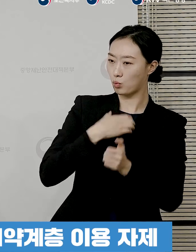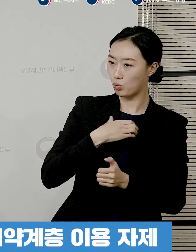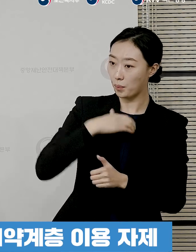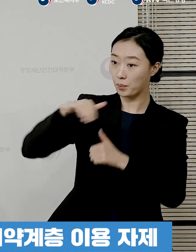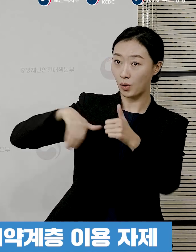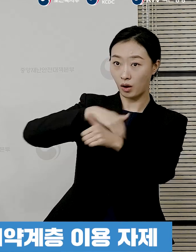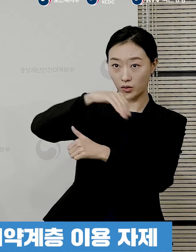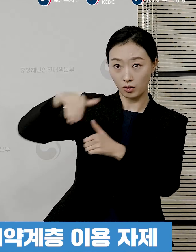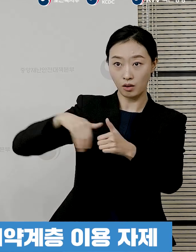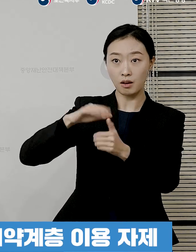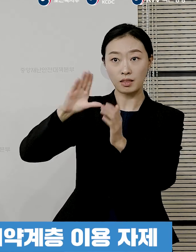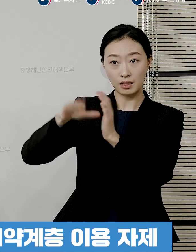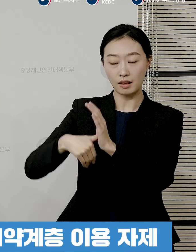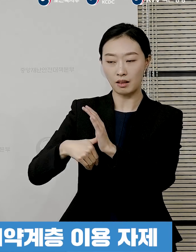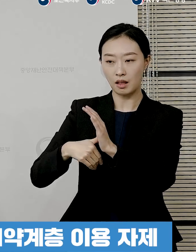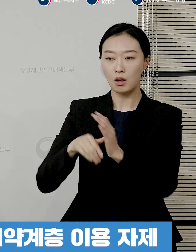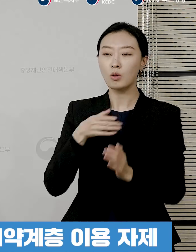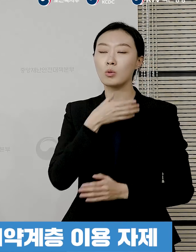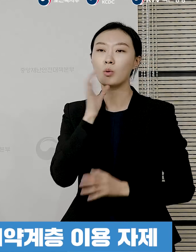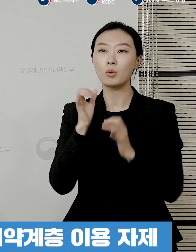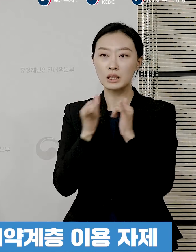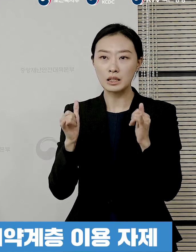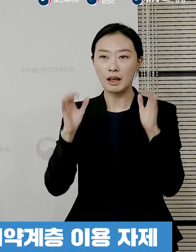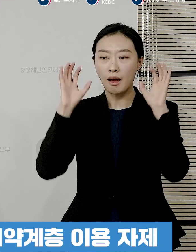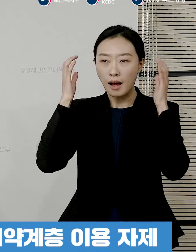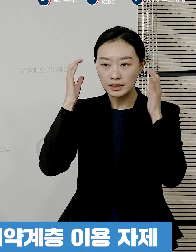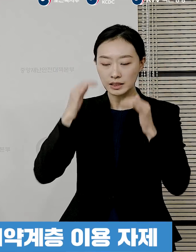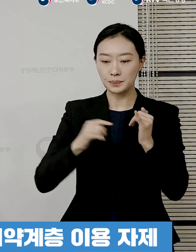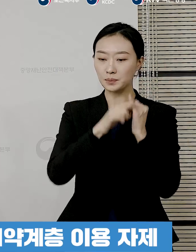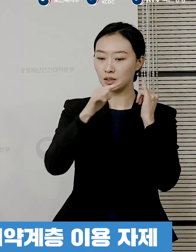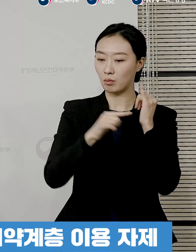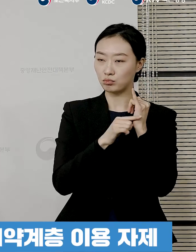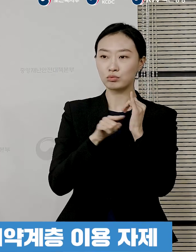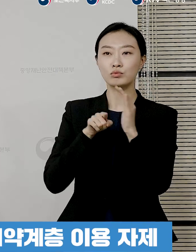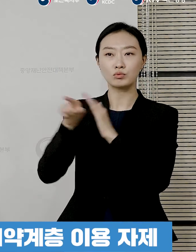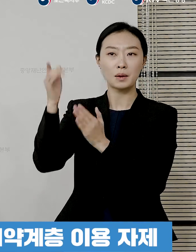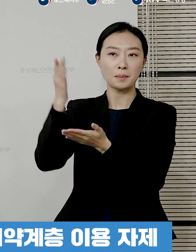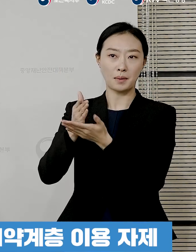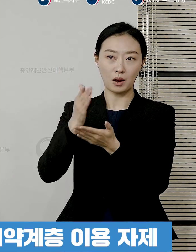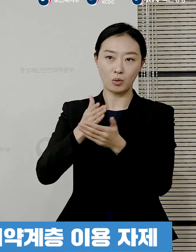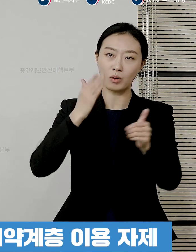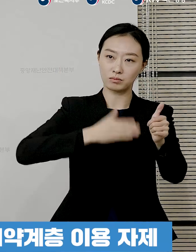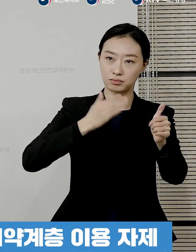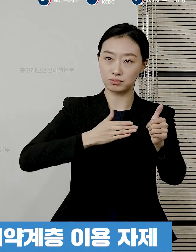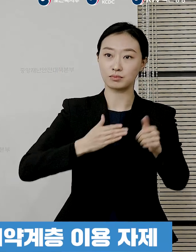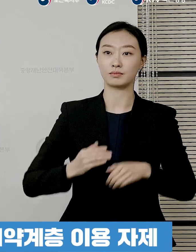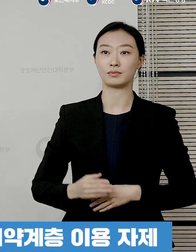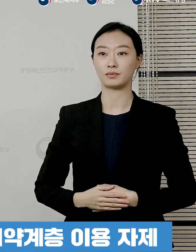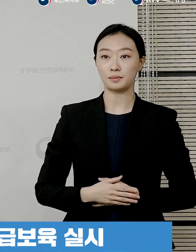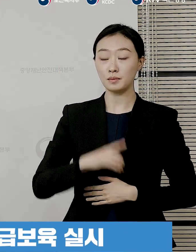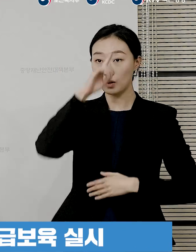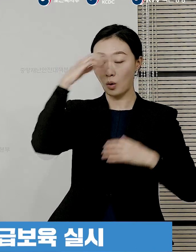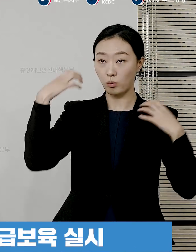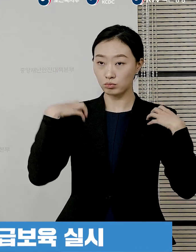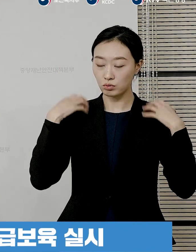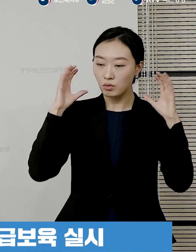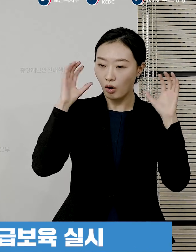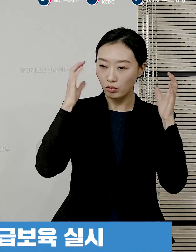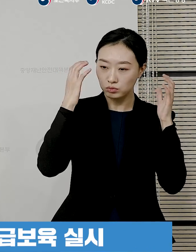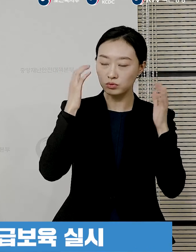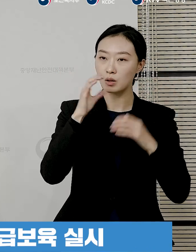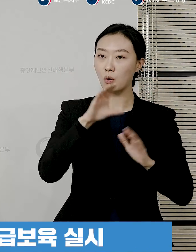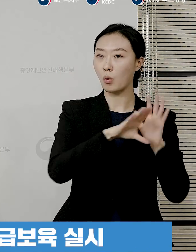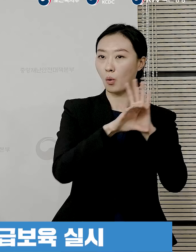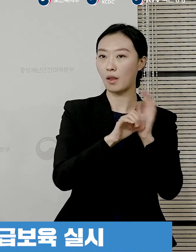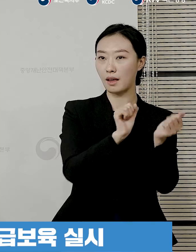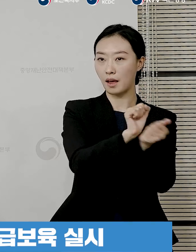환경의 경우 노인, 임산부 등 취약계층 이용을 가급적 자제하도록 안내하여야 합니다. 정부는